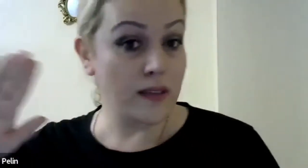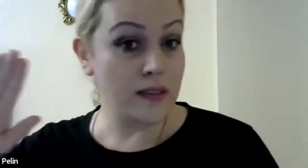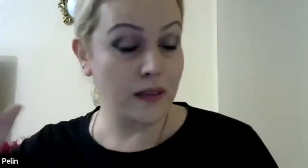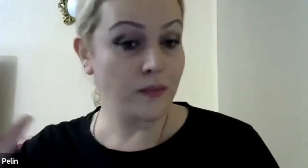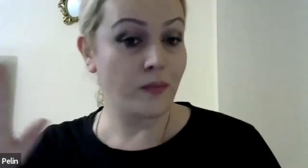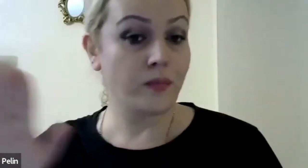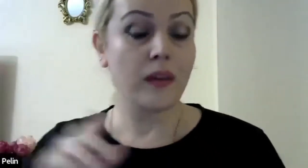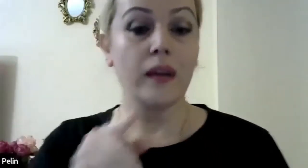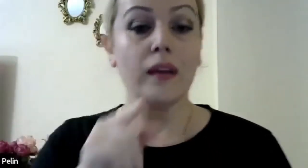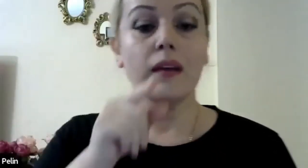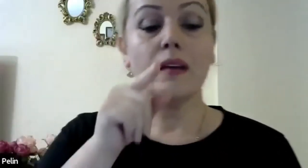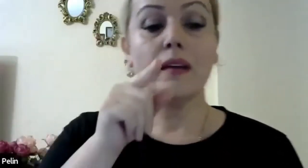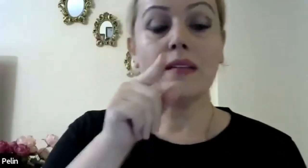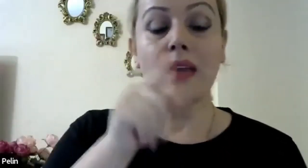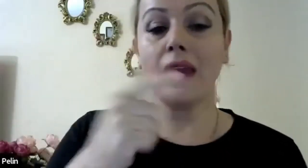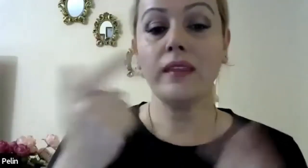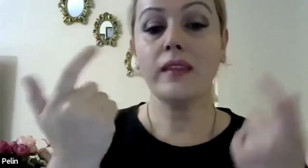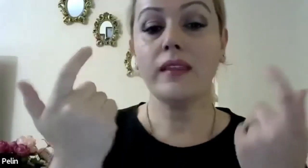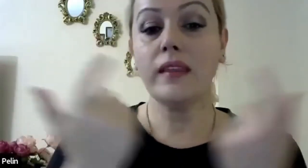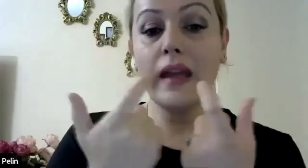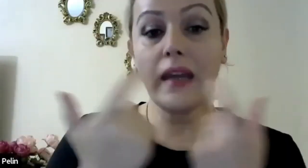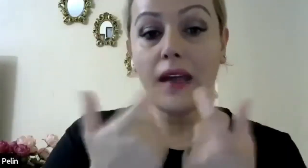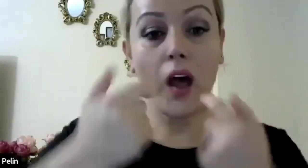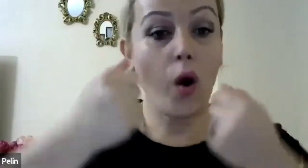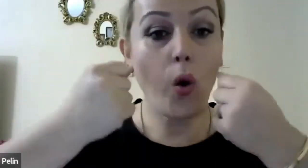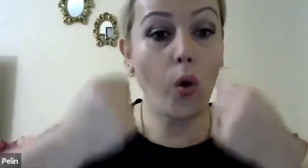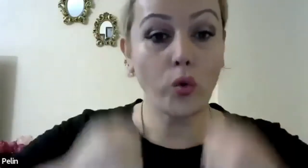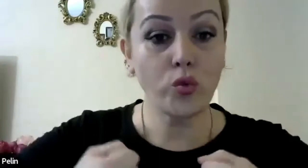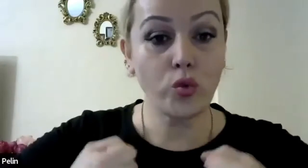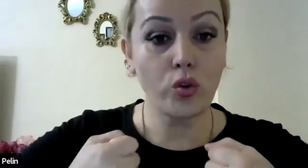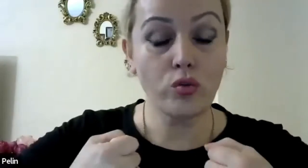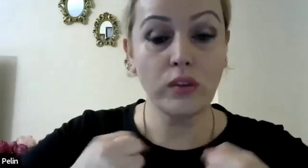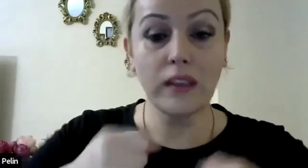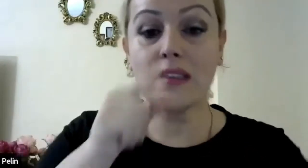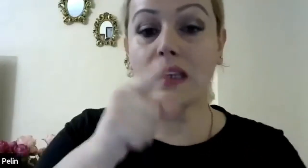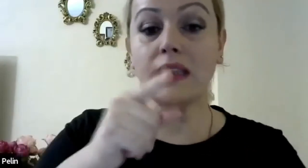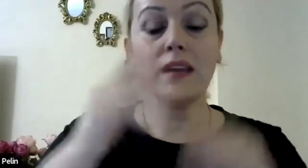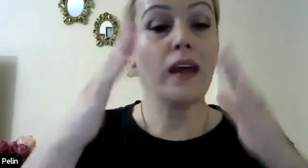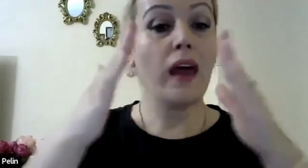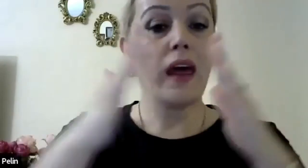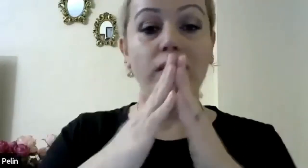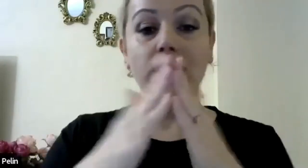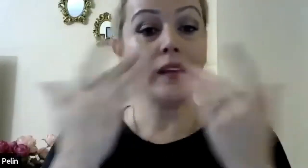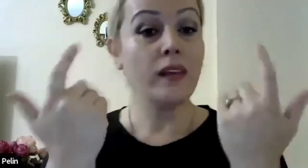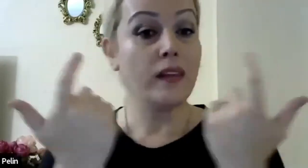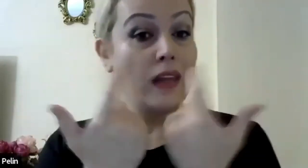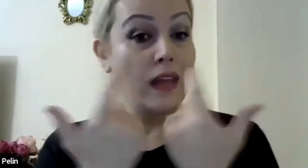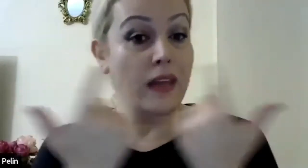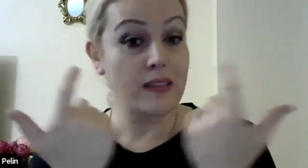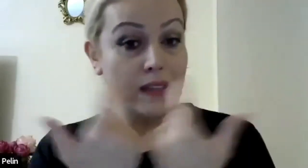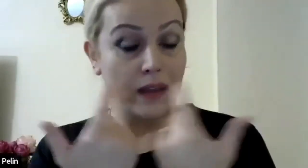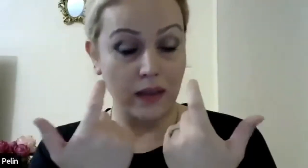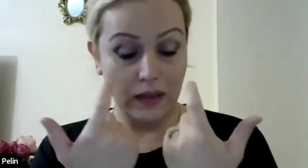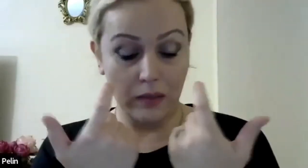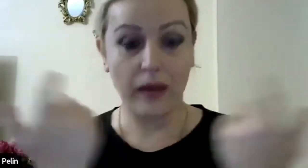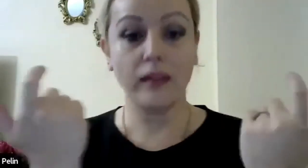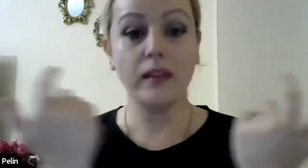gideceksin? Sen nerede oturuyorsun? Ya da senin evin neresi gibi?